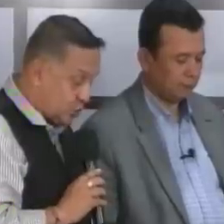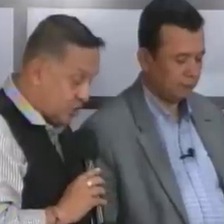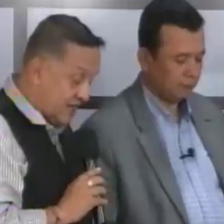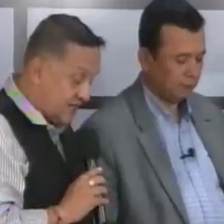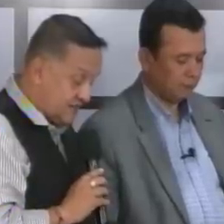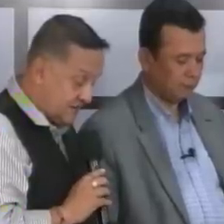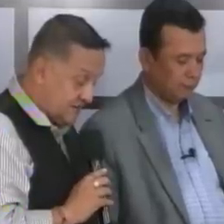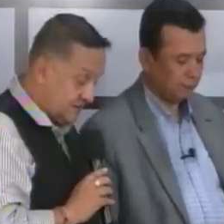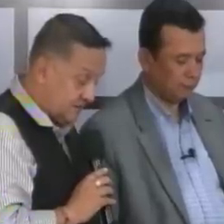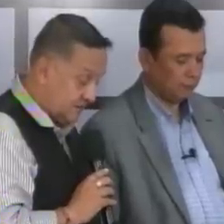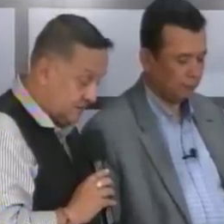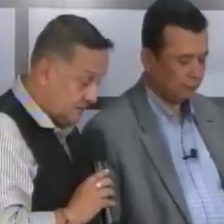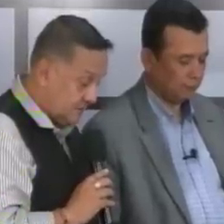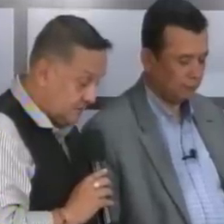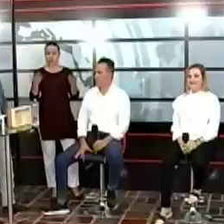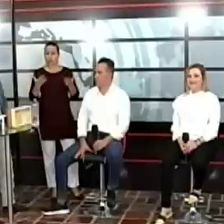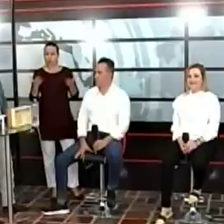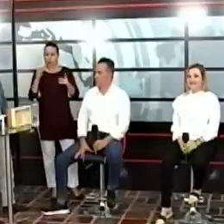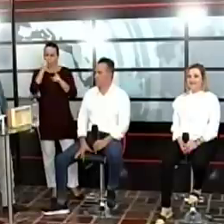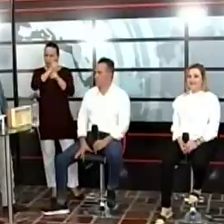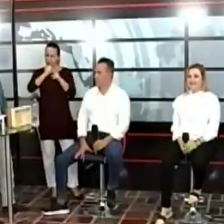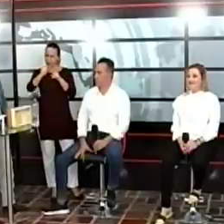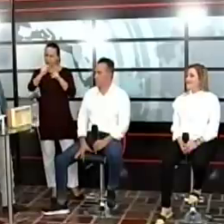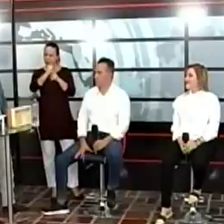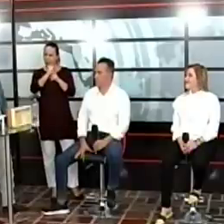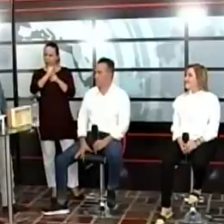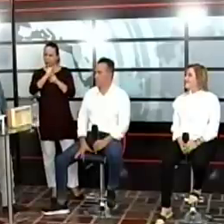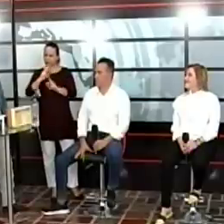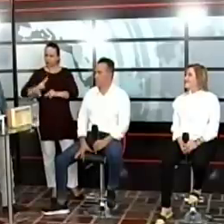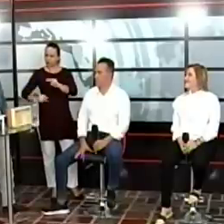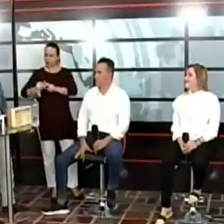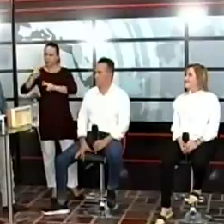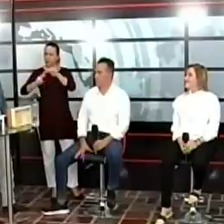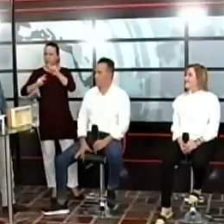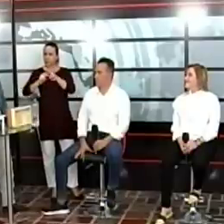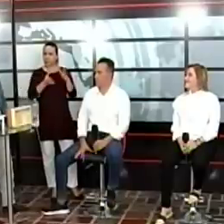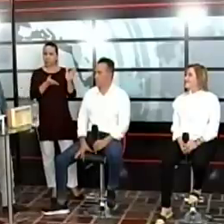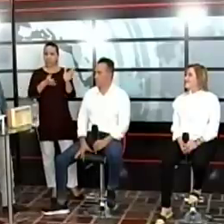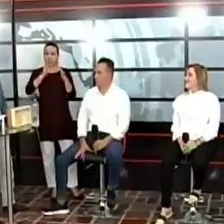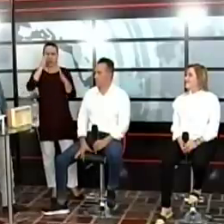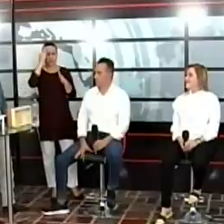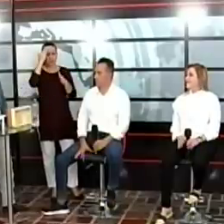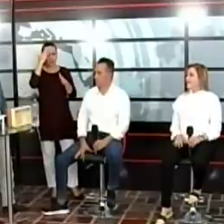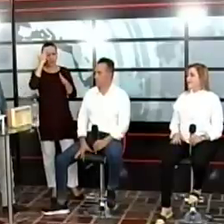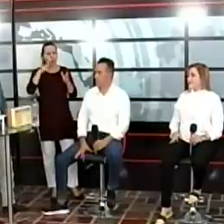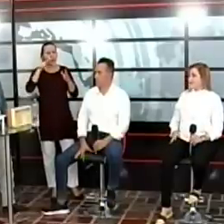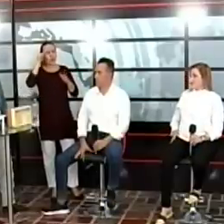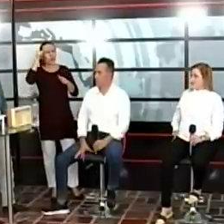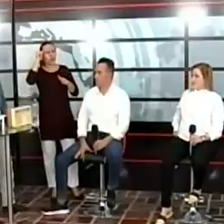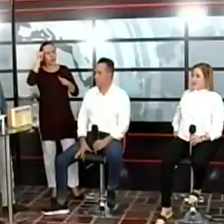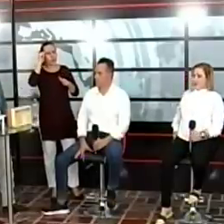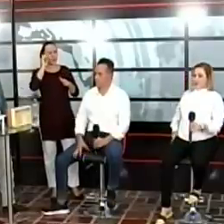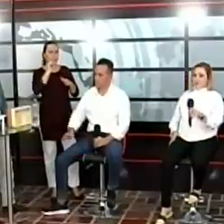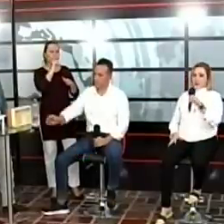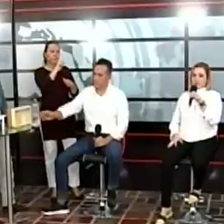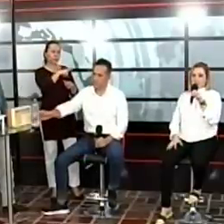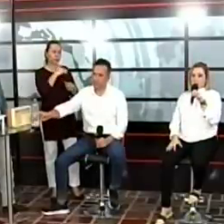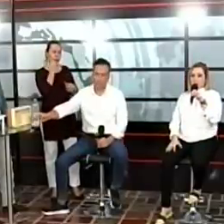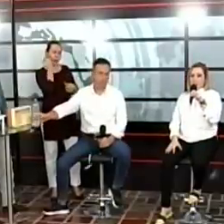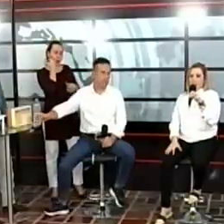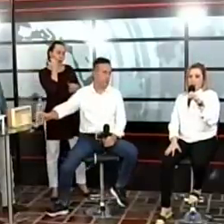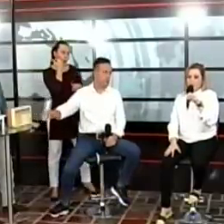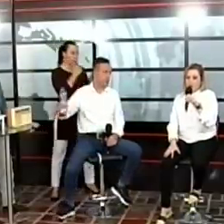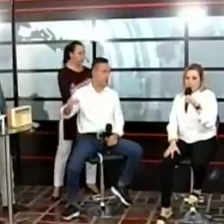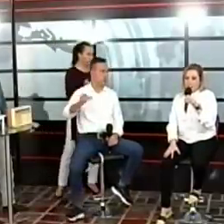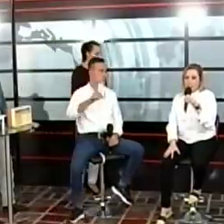¿El social? ¿El planificador? ¿Cómo quieren que lo recuerden? Empiezo con la doctora Carolina. Bueno, está